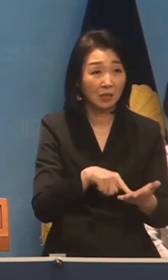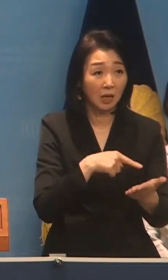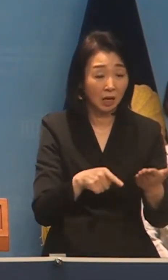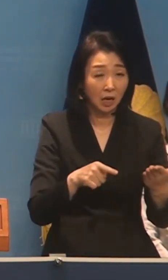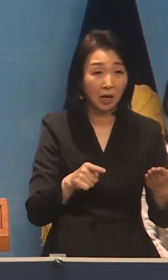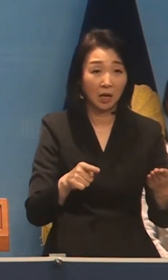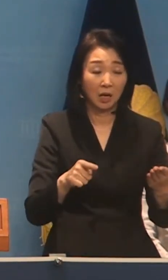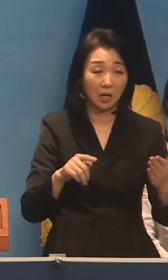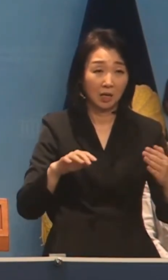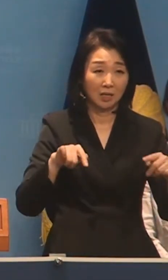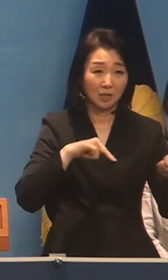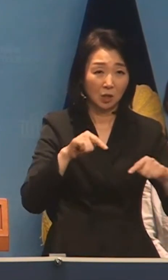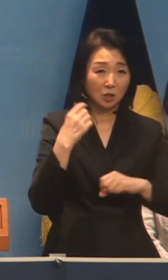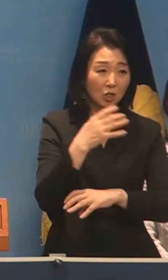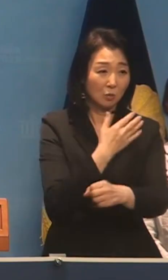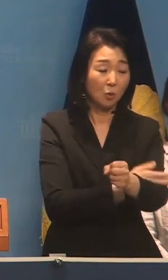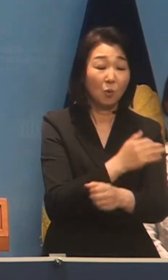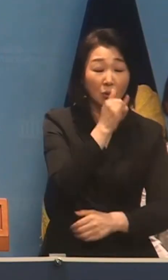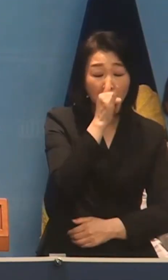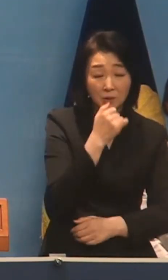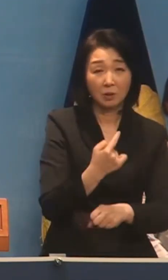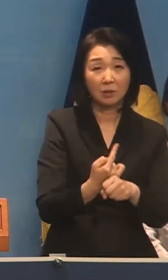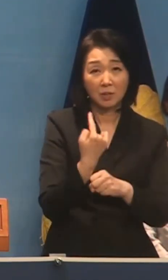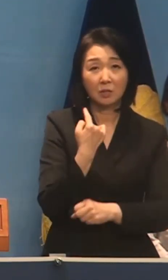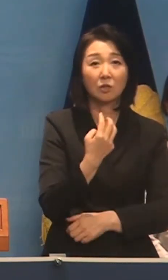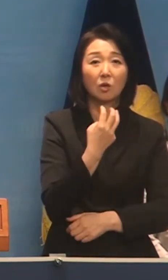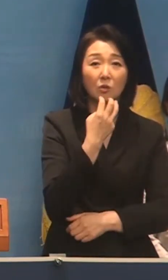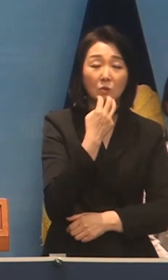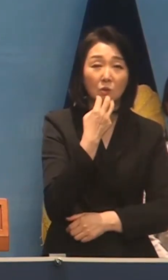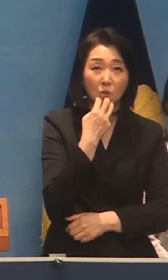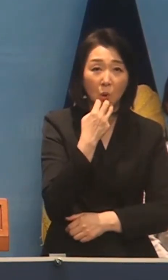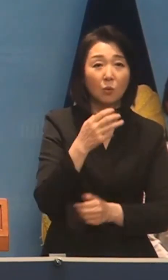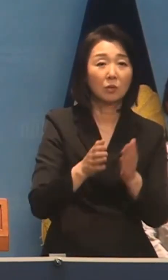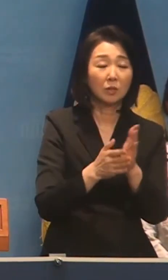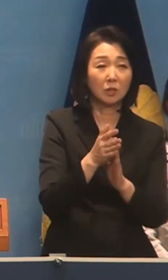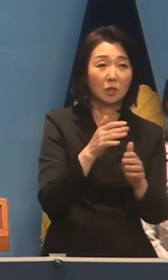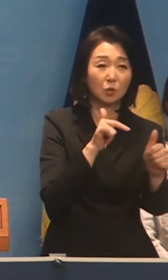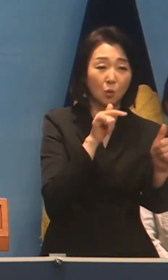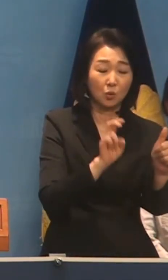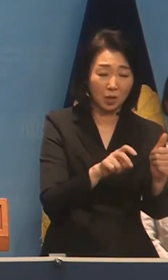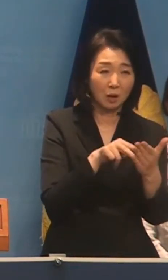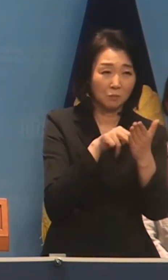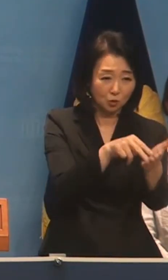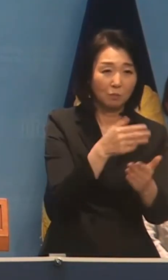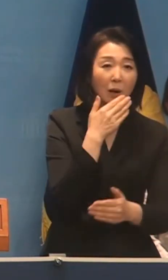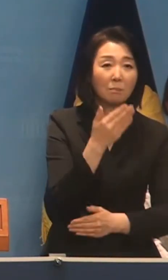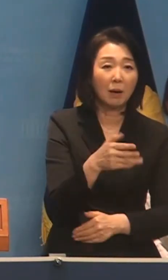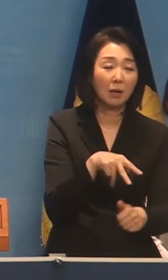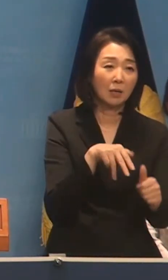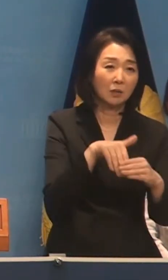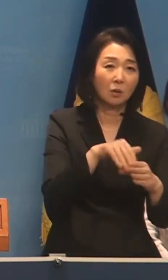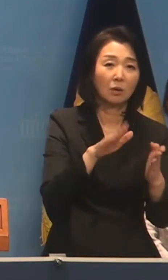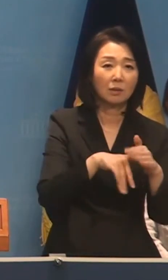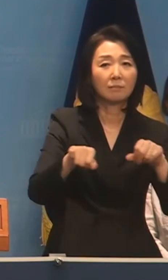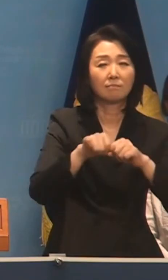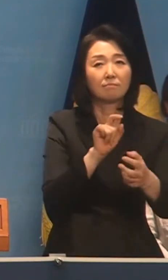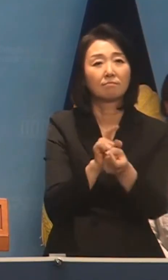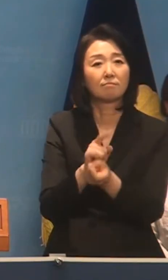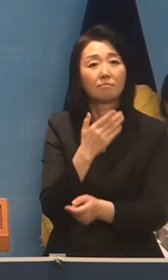정치기본권이 있어서 저는 작년 서울시 교육감 보궐선거에 출마할 수 있었고 선거 과정에서 많은 분들을